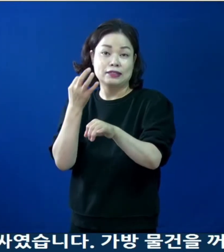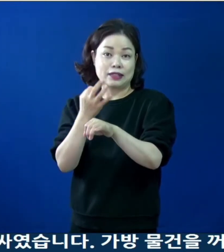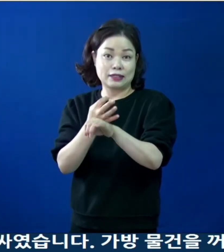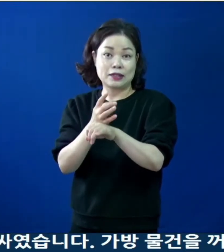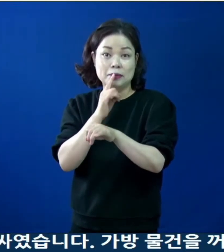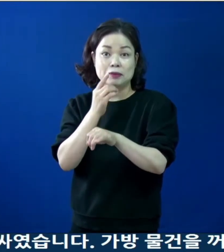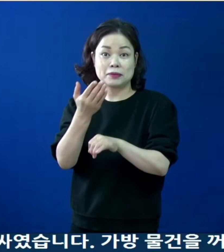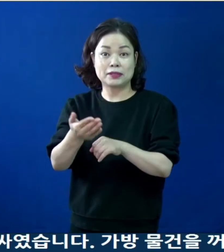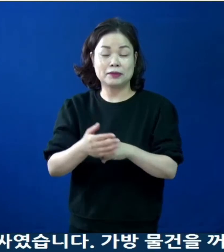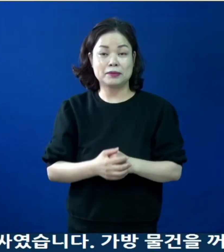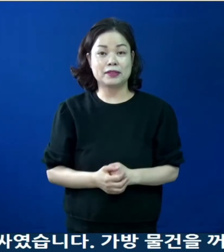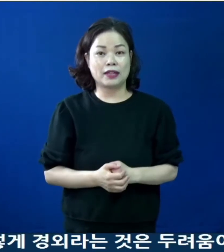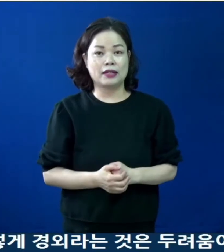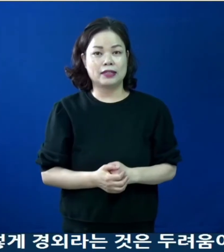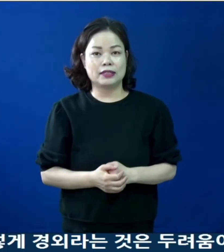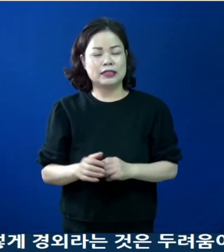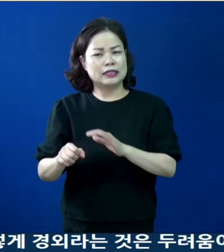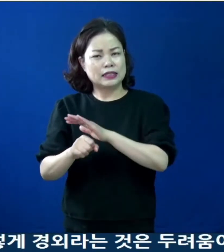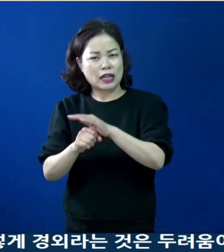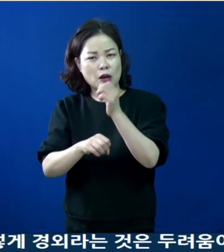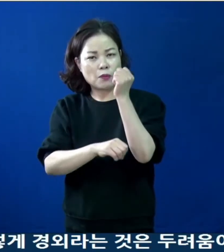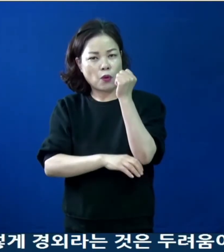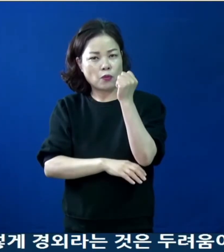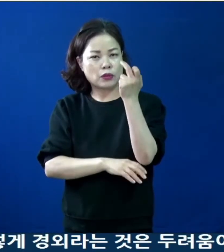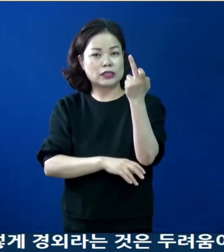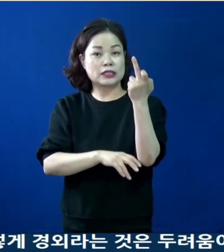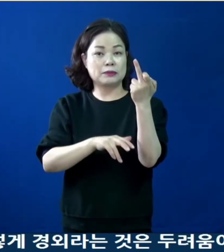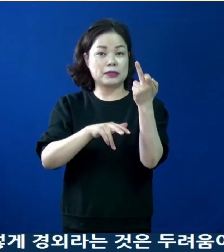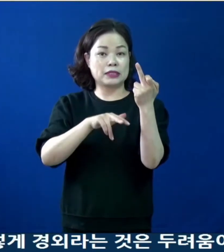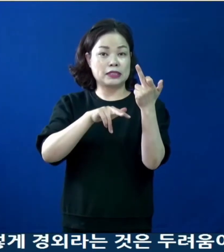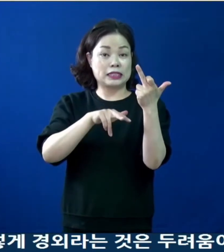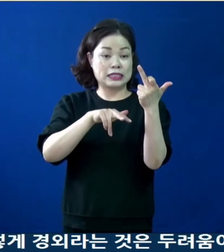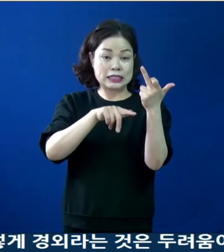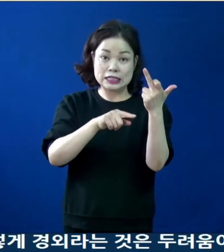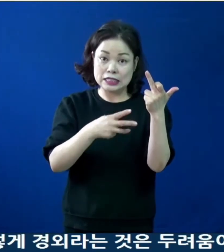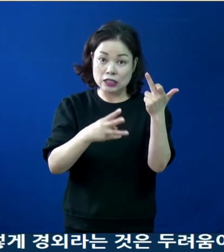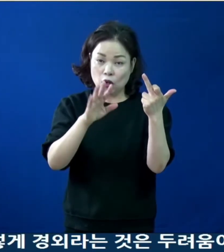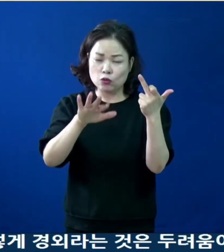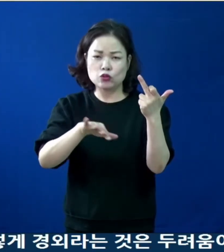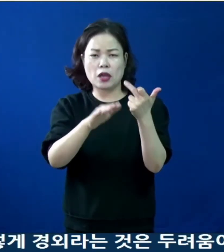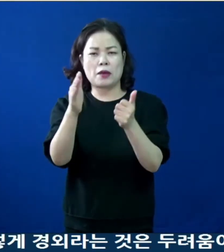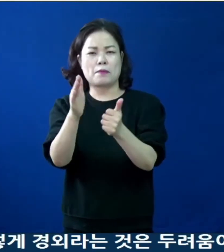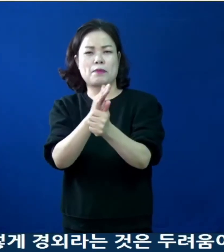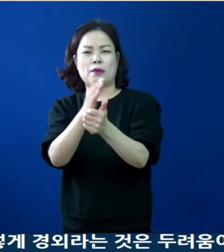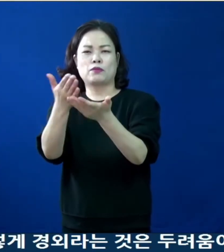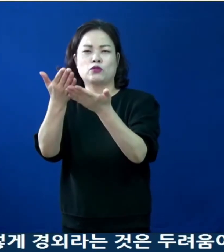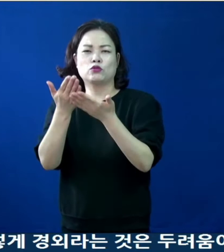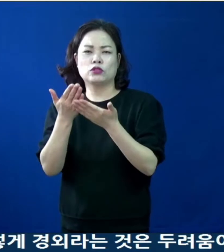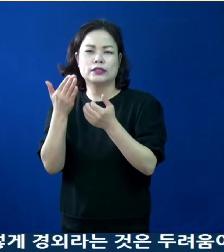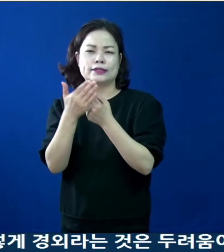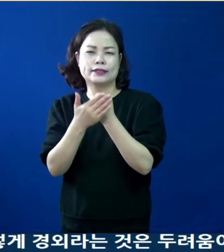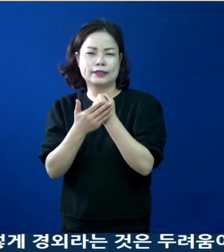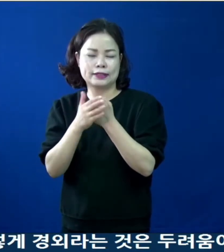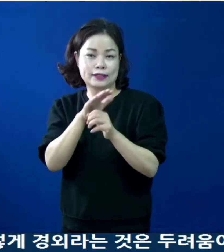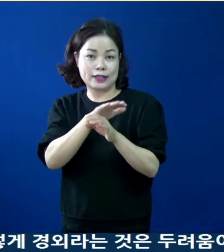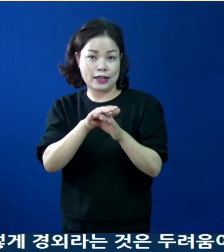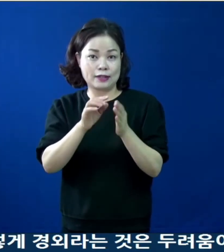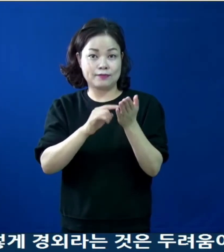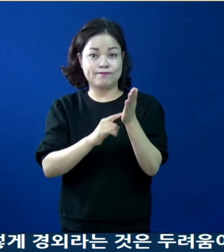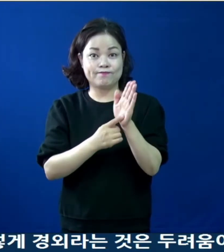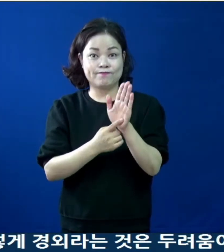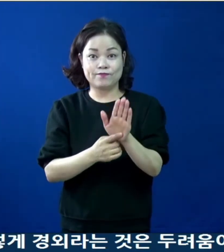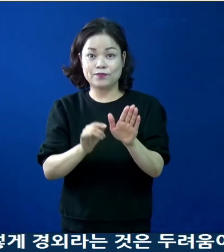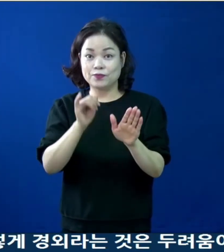있습니다. 이 사랑은 본문 17절 이후에 우리에게 베풀어 주신 하나님의 사랑으로 잘 설명되어